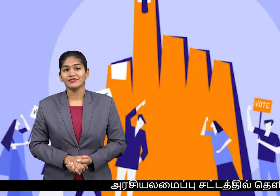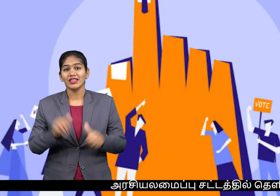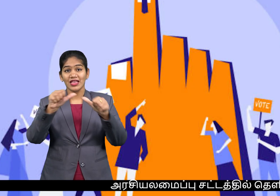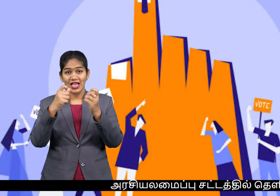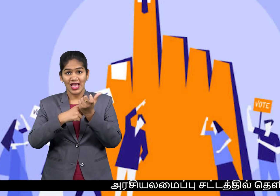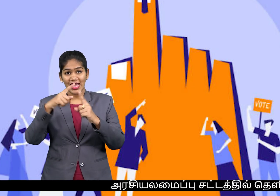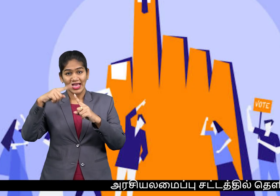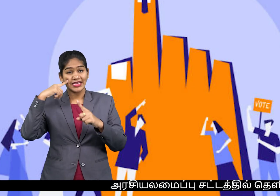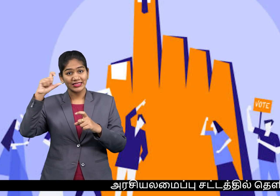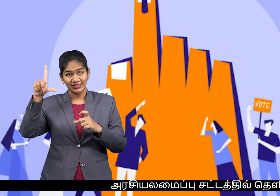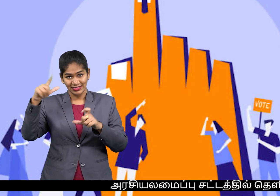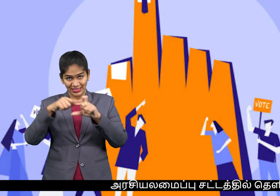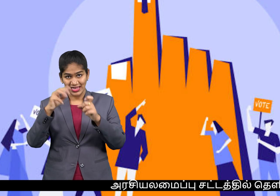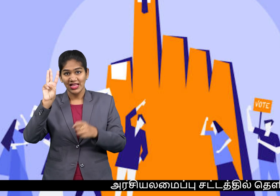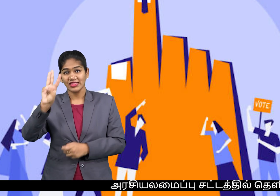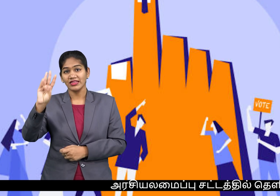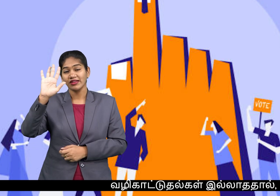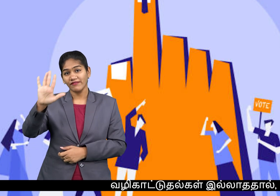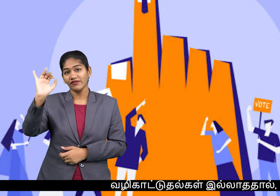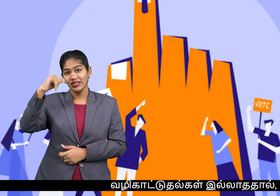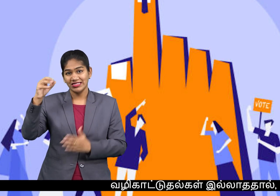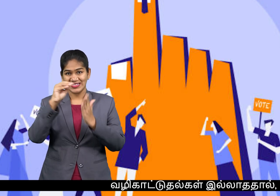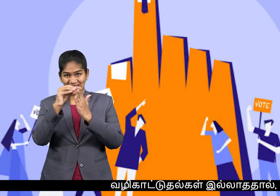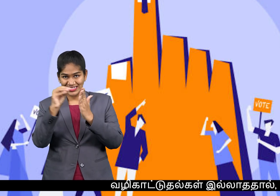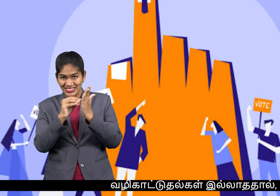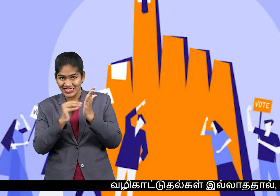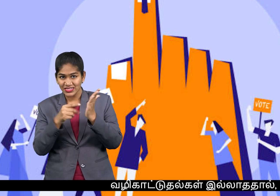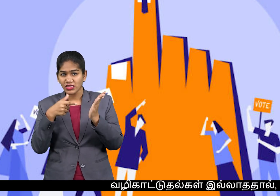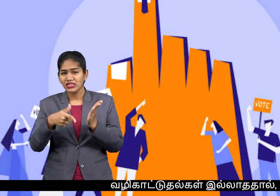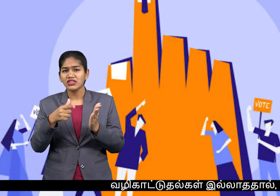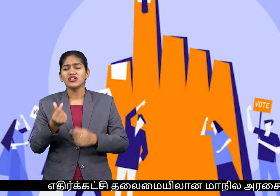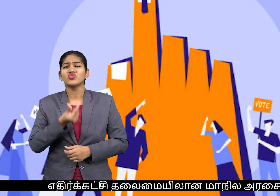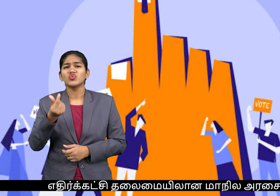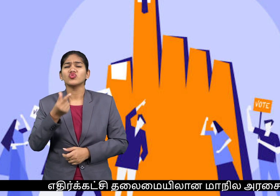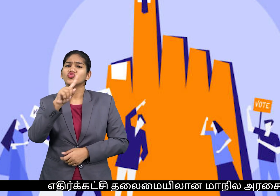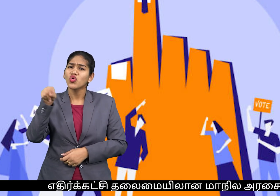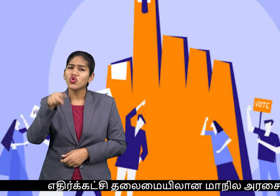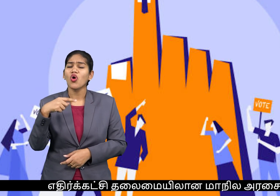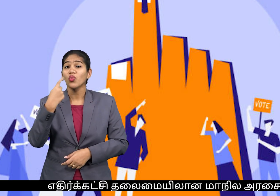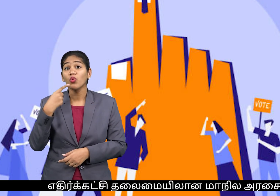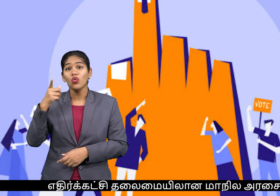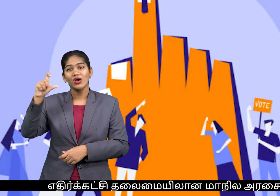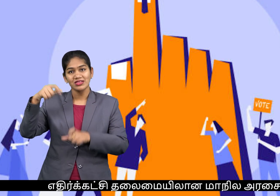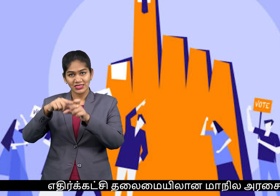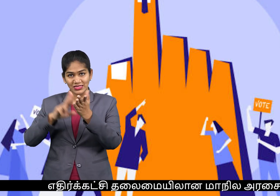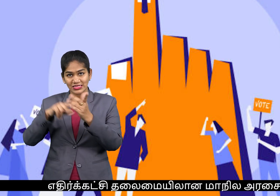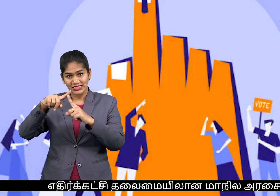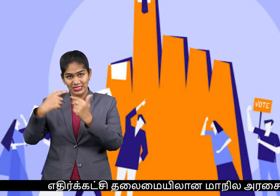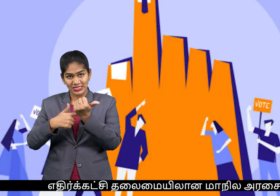அரசியல் அமைப்பு சட்டத்தில் தெளிவான வழிகாட்டுதல்கள் இல்லாததால் எதிர்க்கட்சி தலைமையிலான மாநில